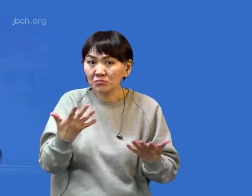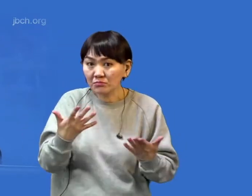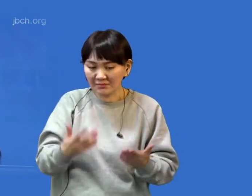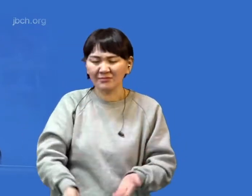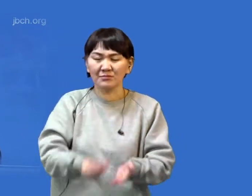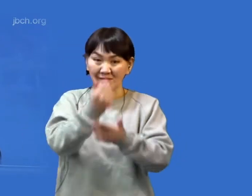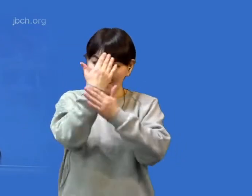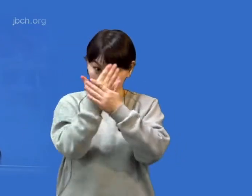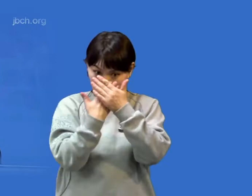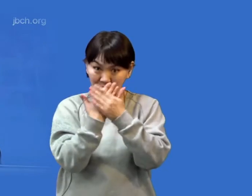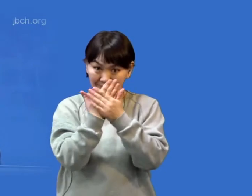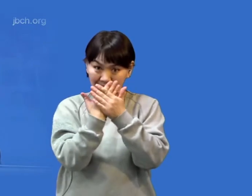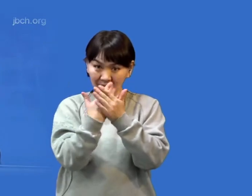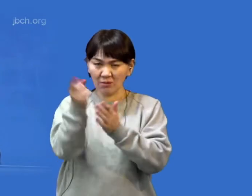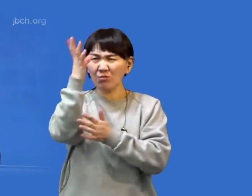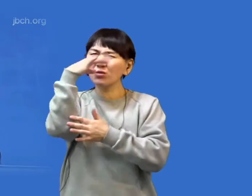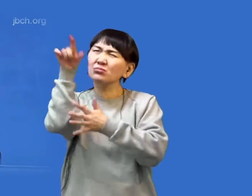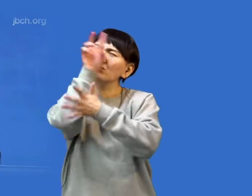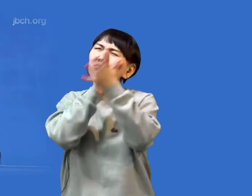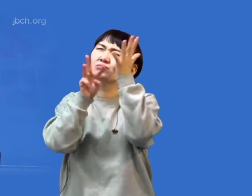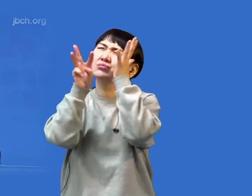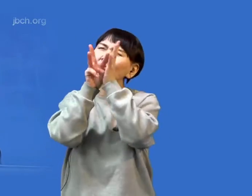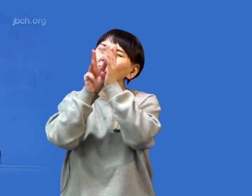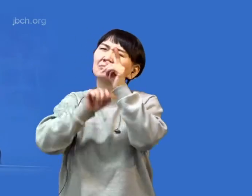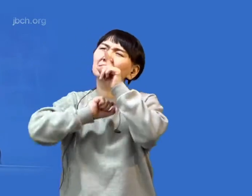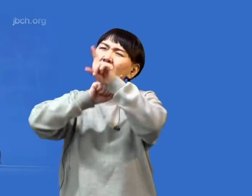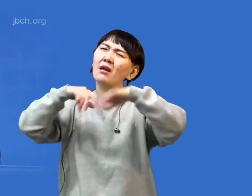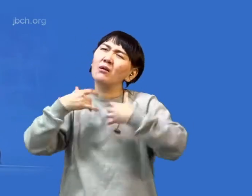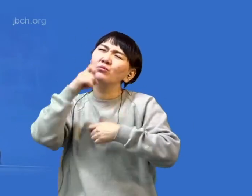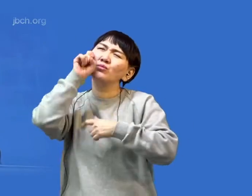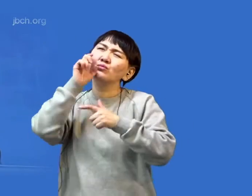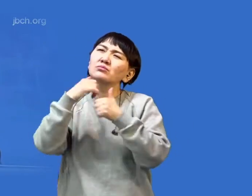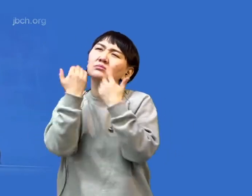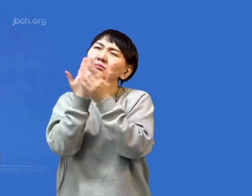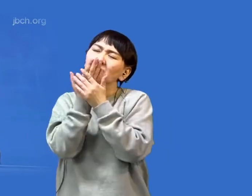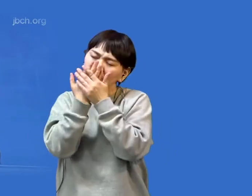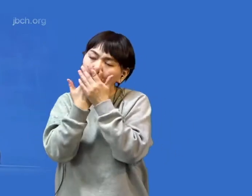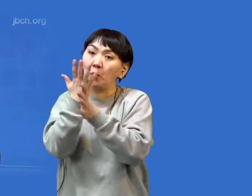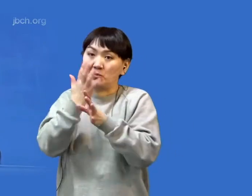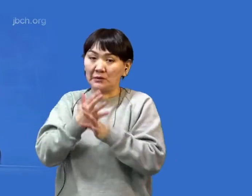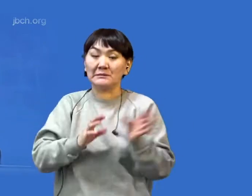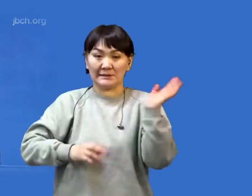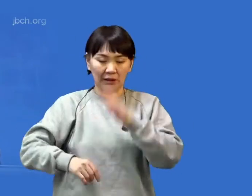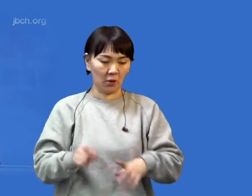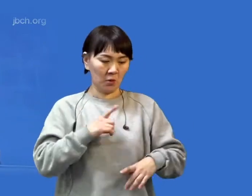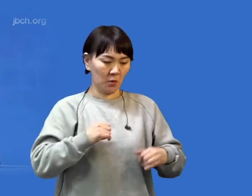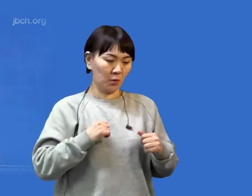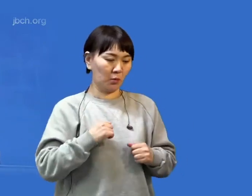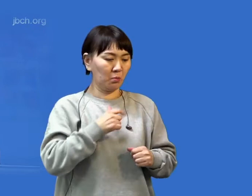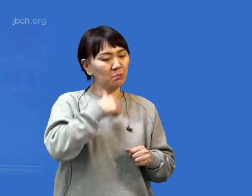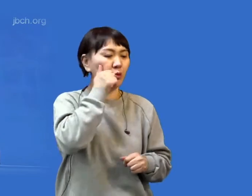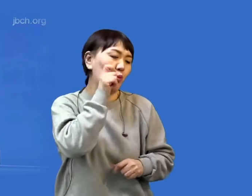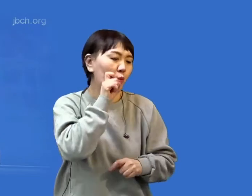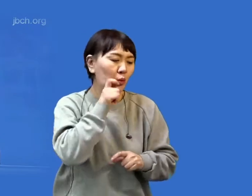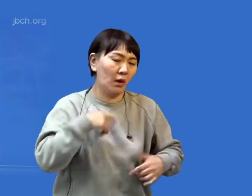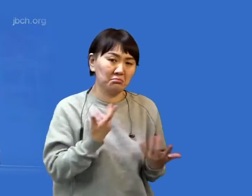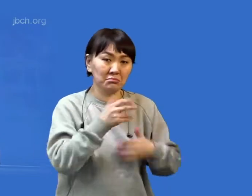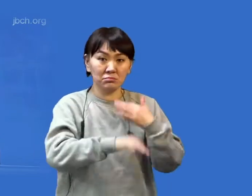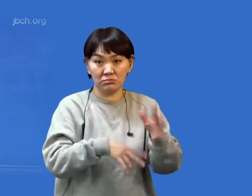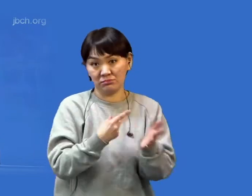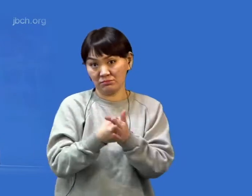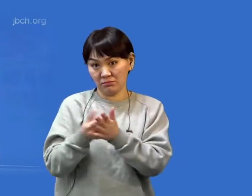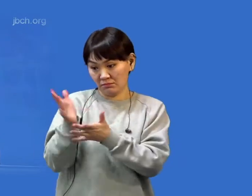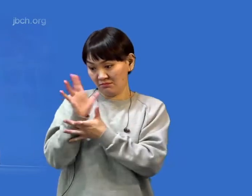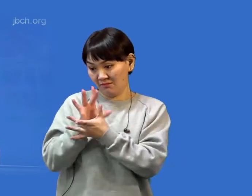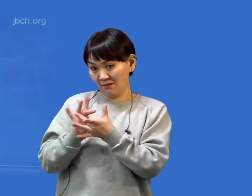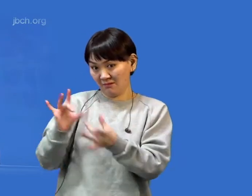Залбирахдаа Бурхны хүслийн дагуу амьдруулаач гэж байгаа хэрнээ дэрний дараас өөрийнхөө дур араа амьдэрдэг. Гэхдээ энэ яагаад ингэж байна вэ гэхлээр ариун сүнс